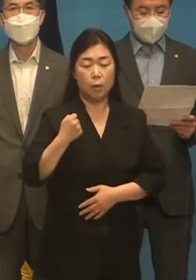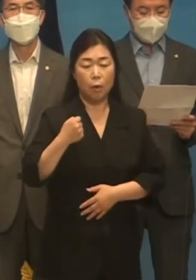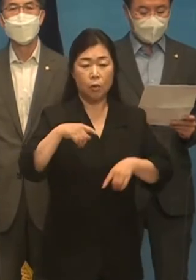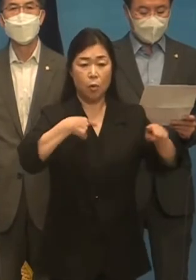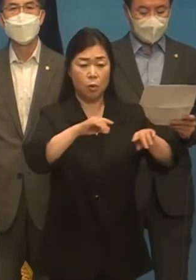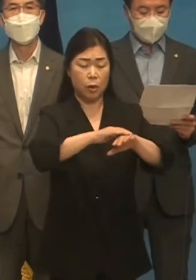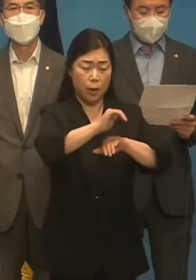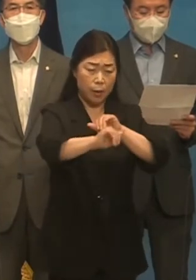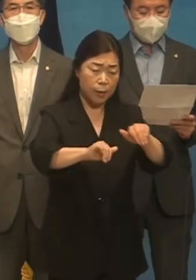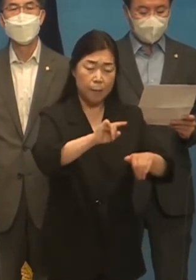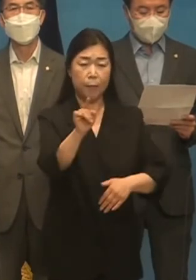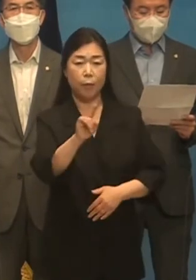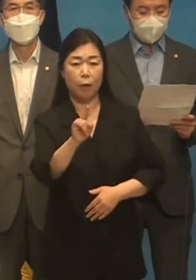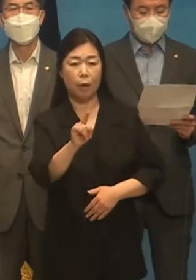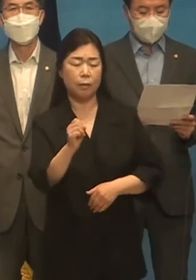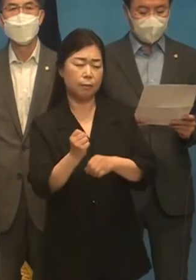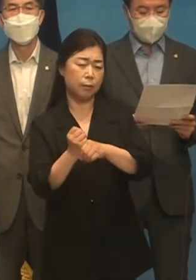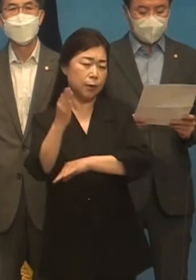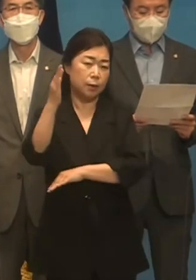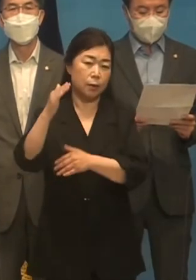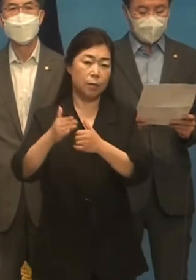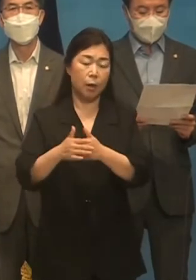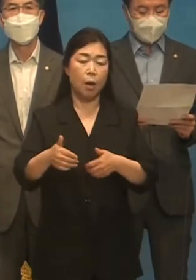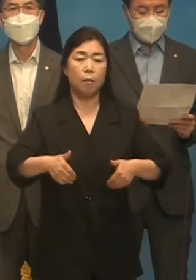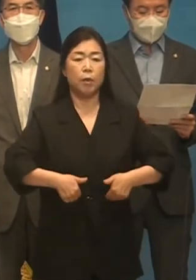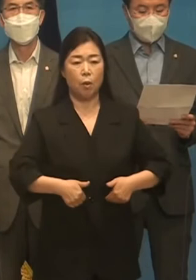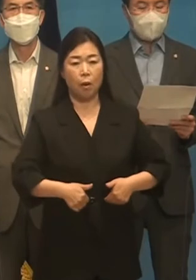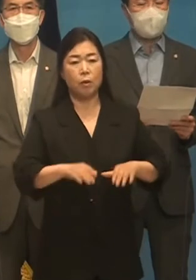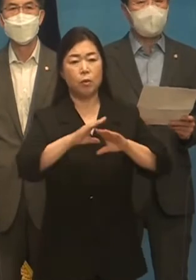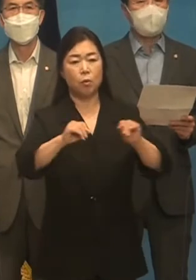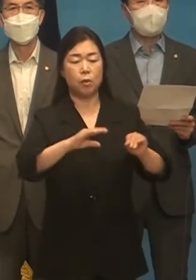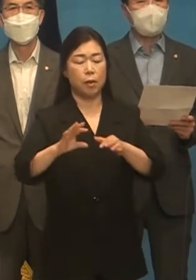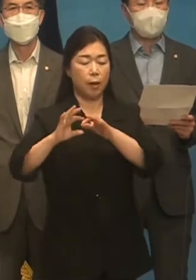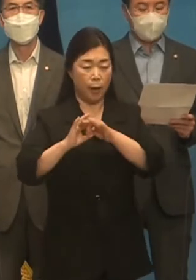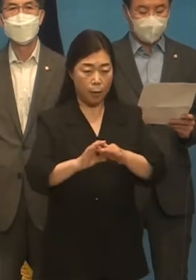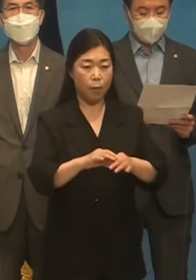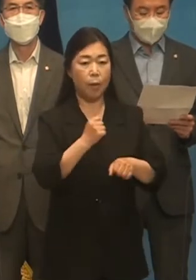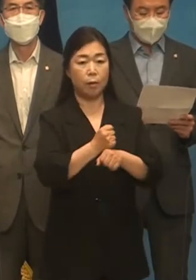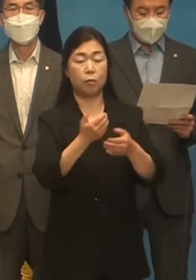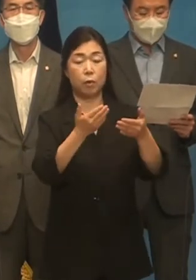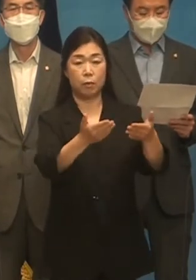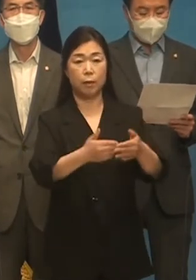수 없을 정도로 필요한 조치도 계속 갖춰나가겠습니다.